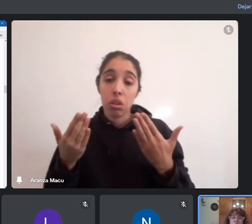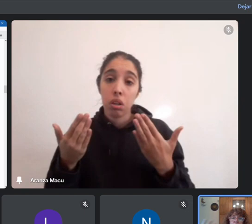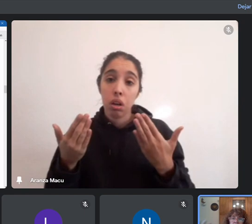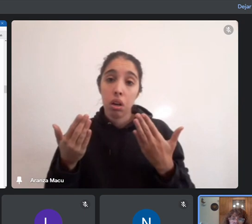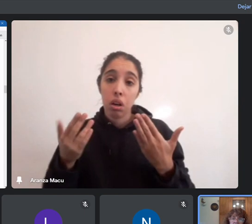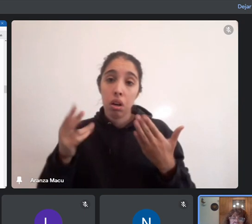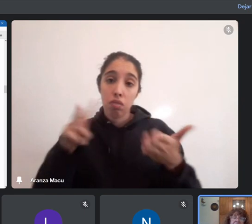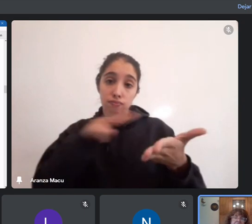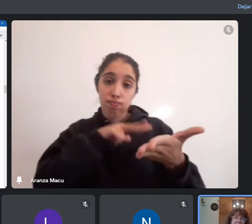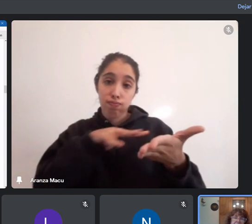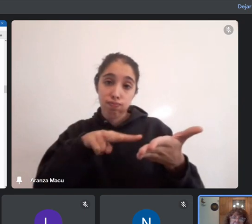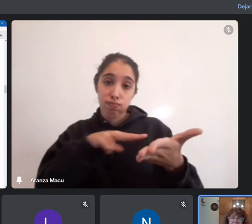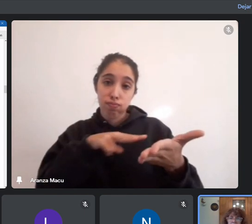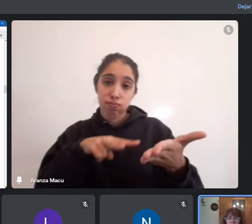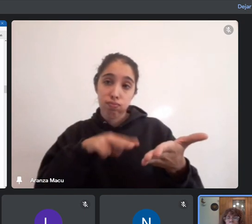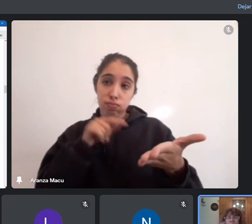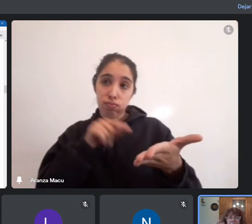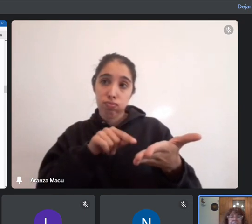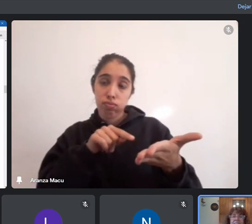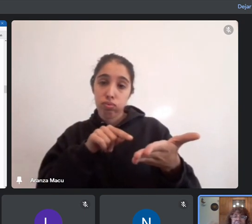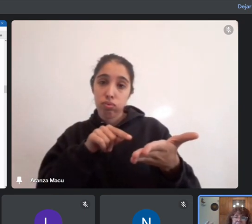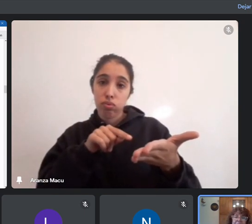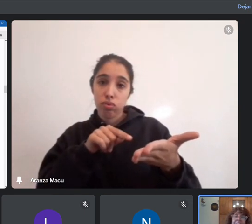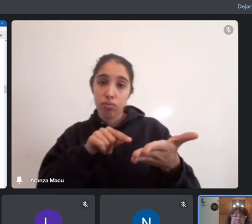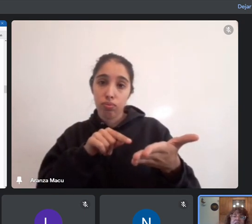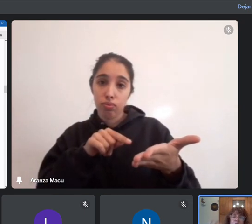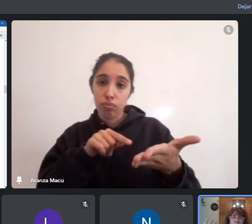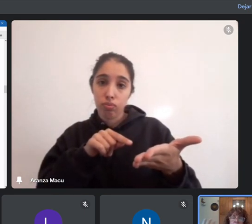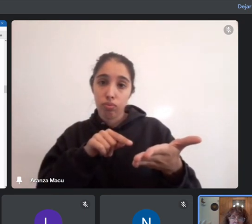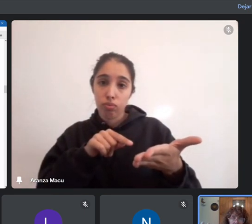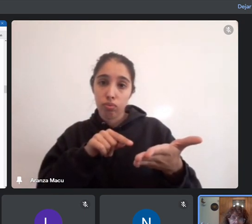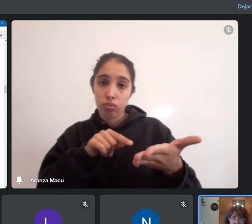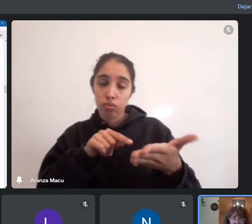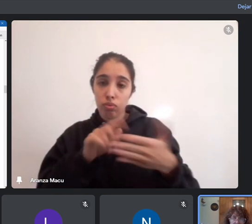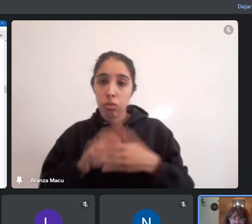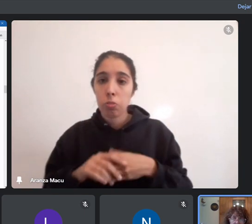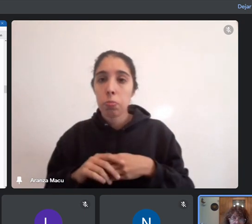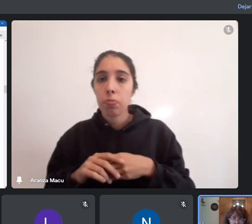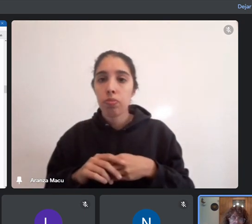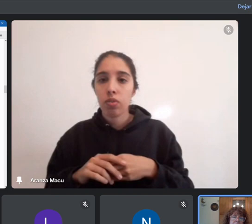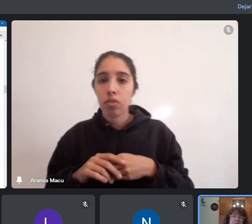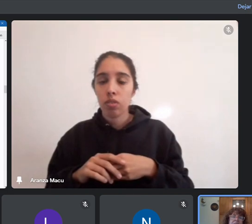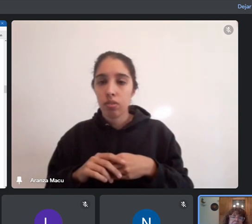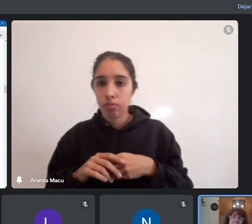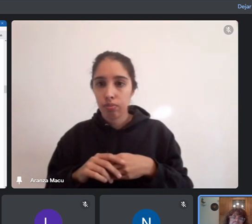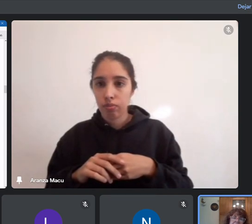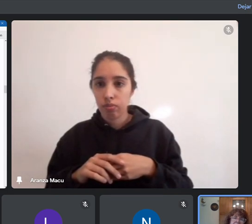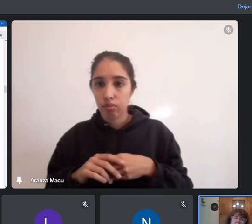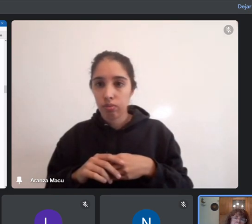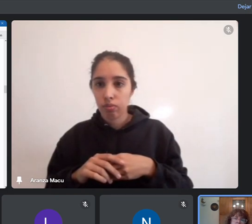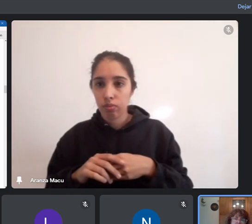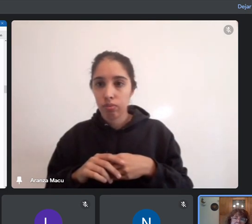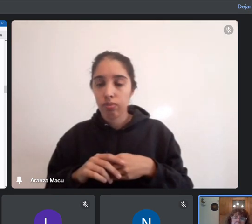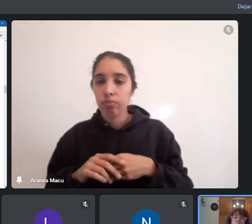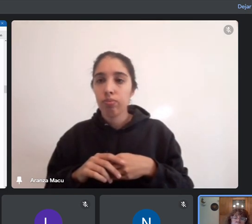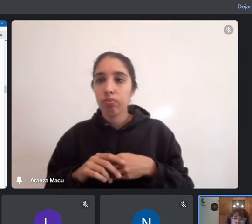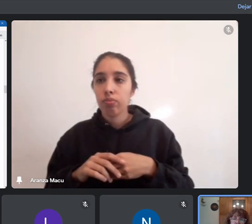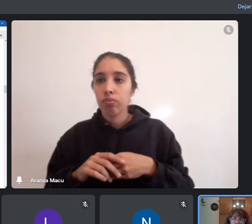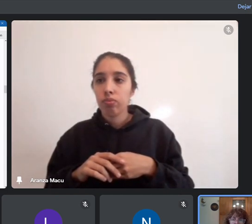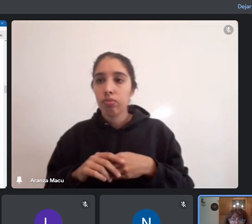reconocer, podemos agregarle el al reconocer, ¿sí? Si alguien pone reconociendo